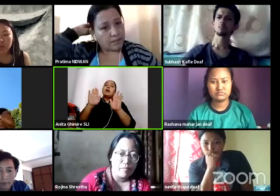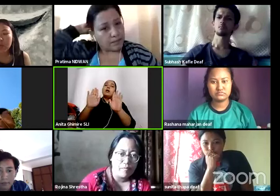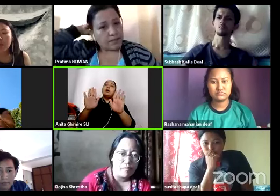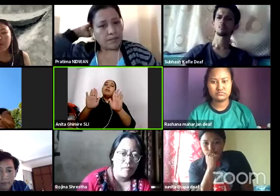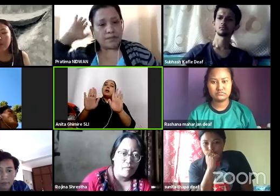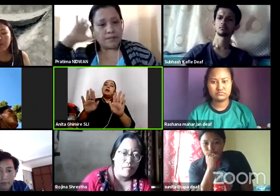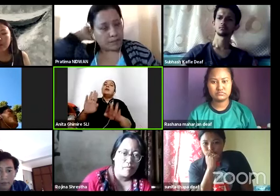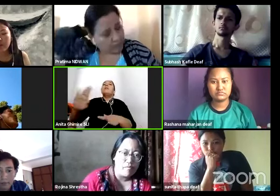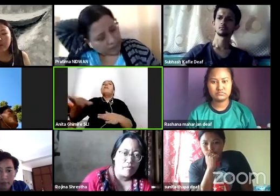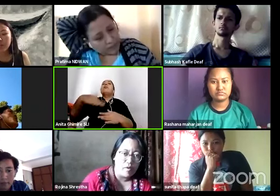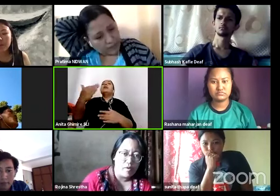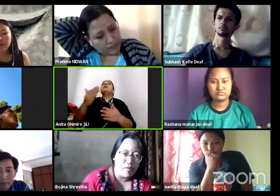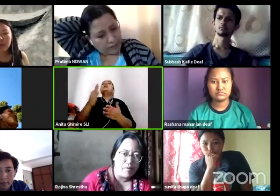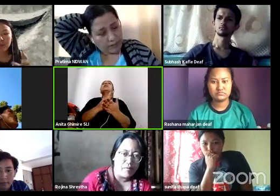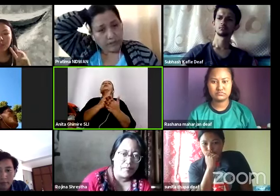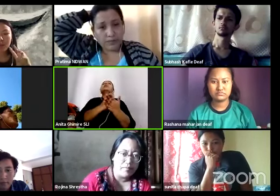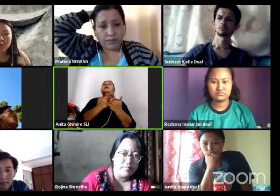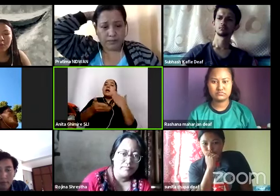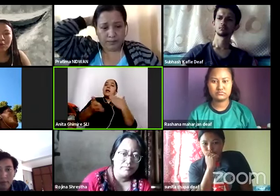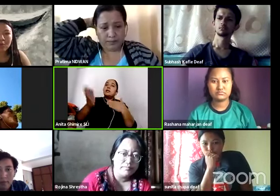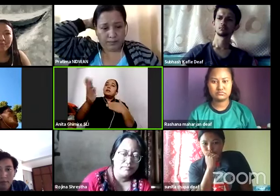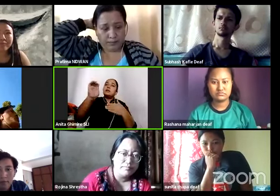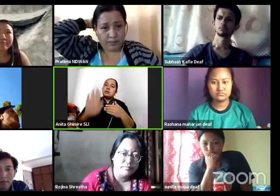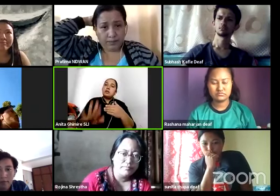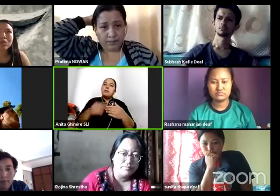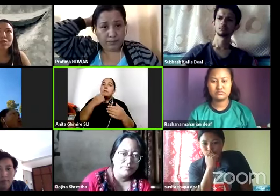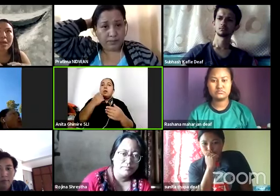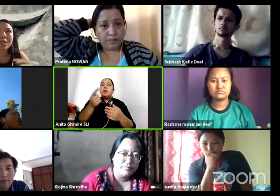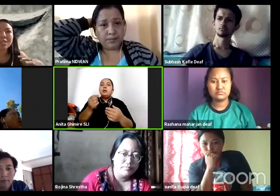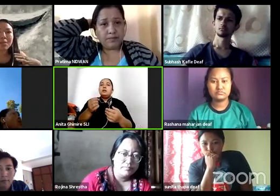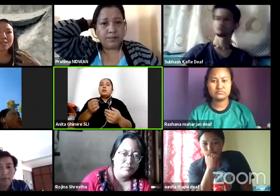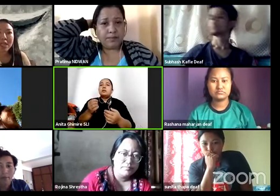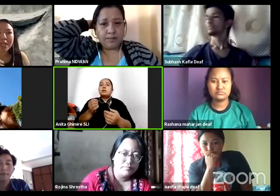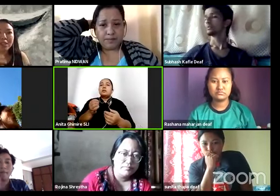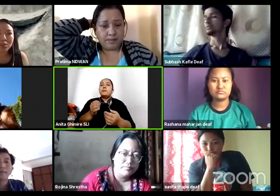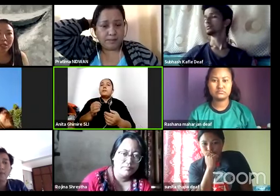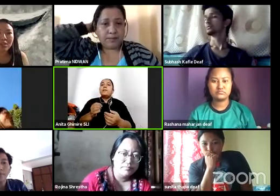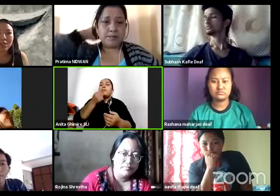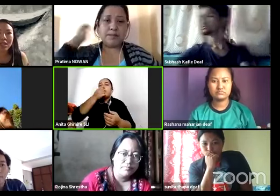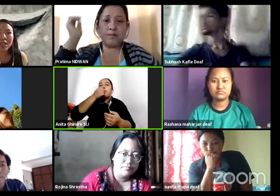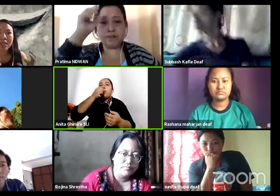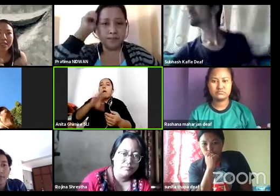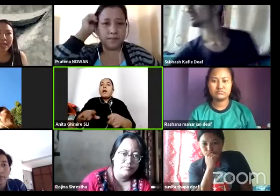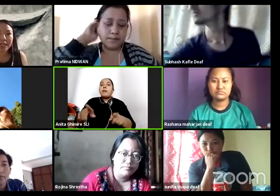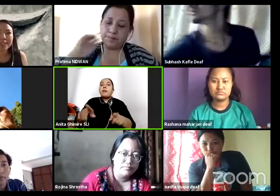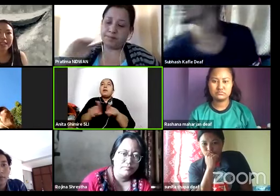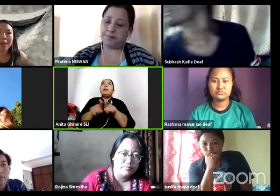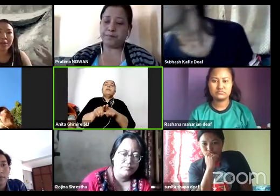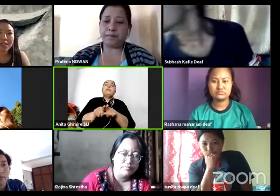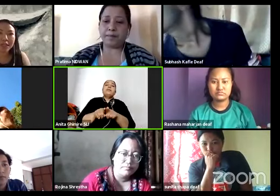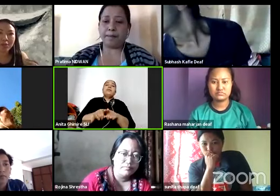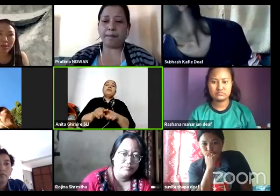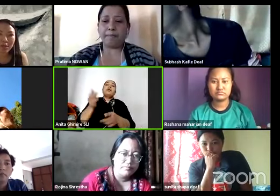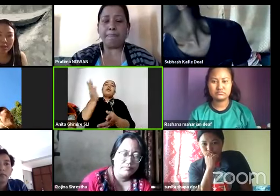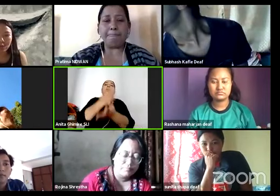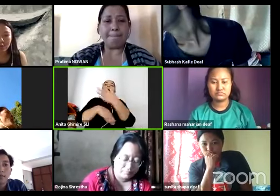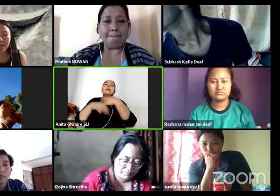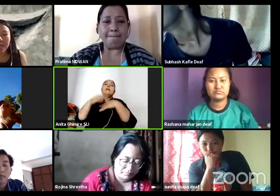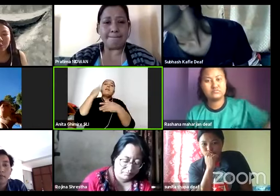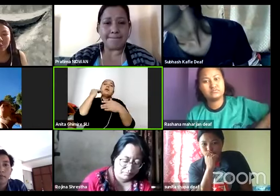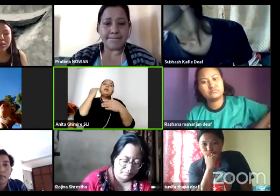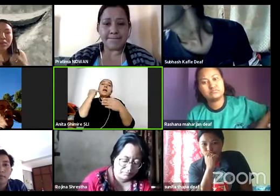सक्छौँ. अनि पक्कै पनि तपाईँले यो जुन हामीले डिजेबिलिटी राइट्सको कुरा गर्दै जाँदाखेरि चाहिँ त्यहाँ पहिचानका कुरा